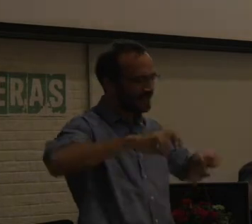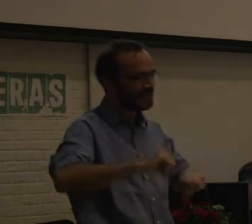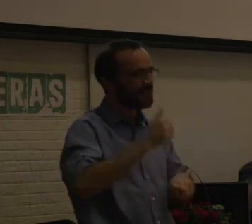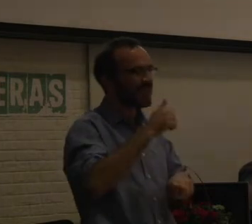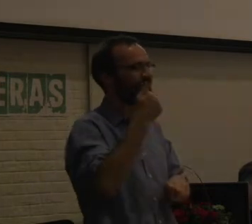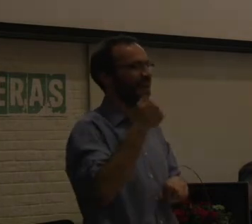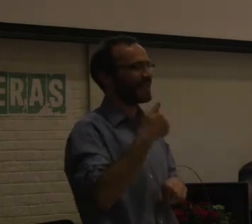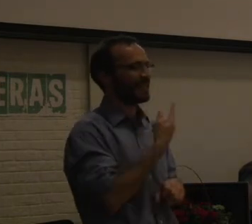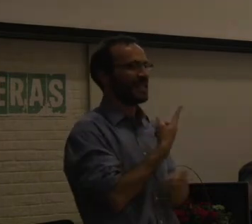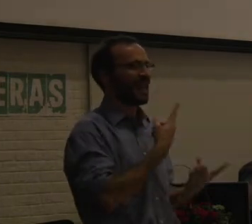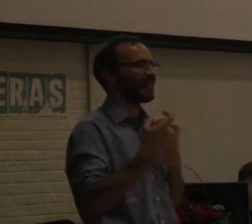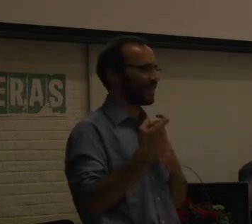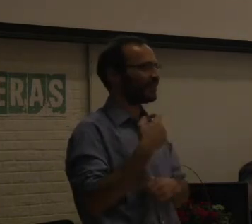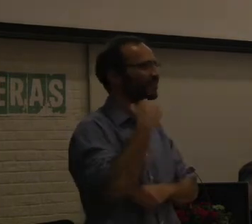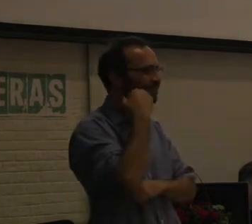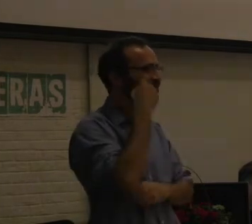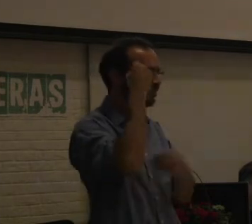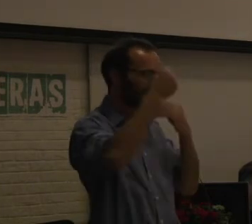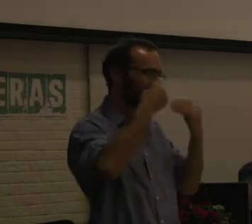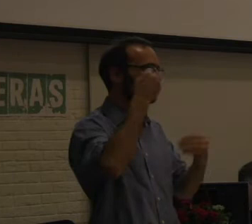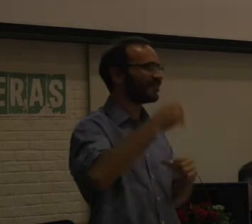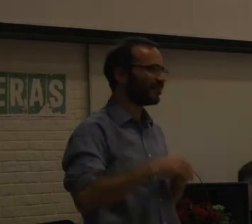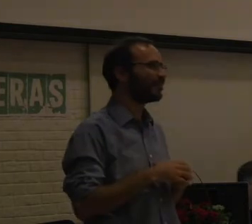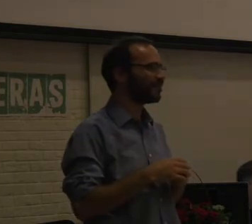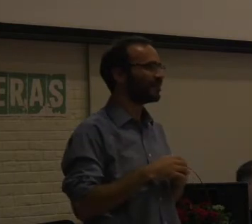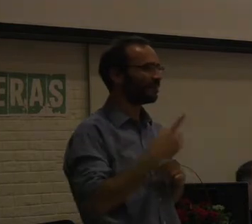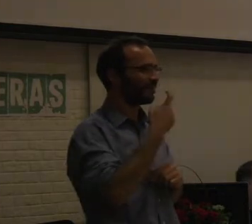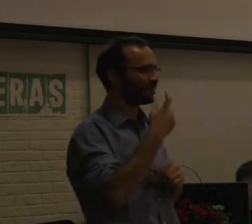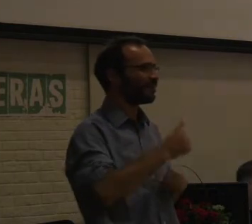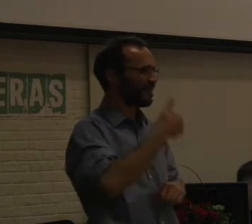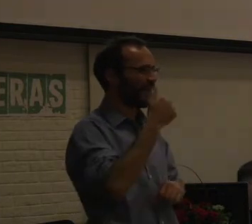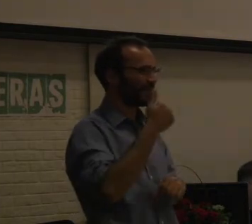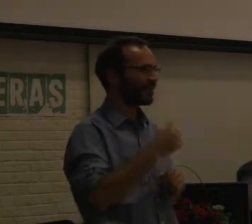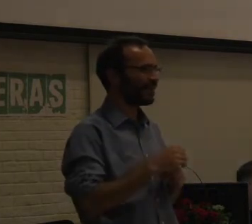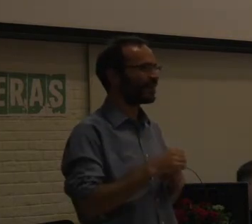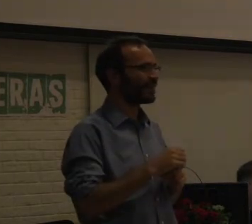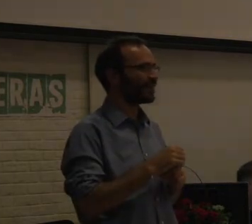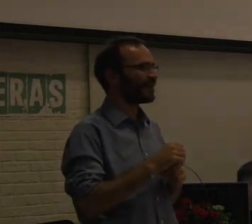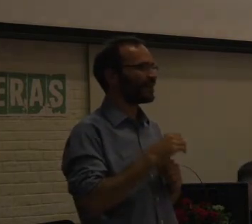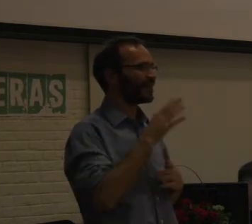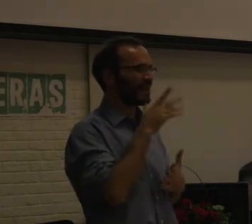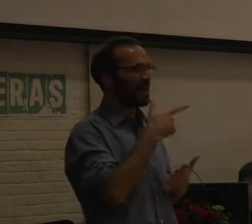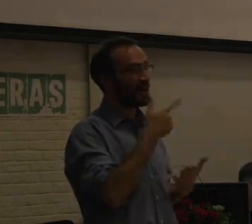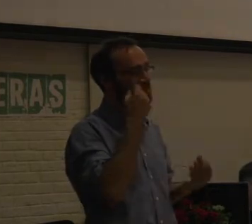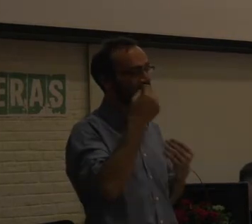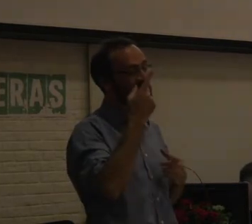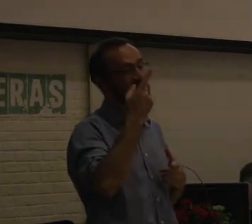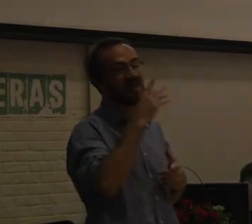no me acabo de quedar convencido de que esta sea la razón, que la madre Carlos III conozca a esta diosa y se lo transmita a su hijo.